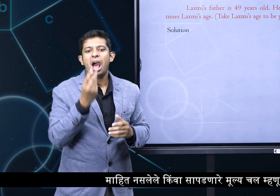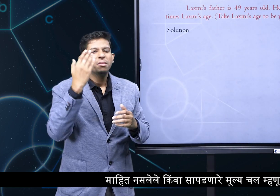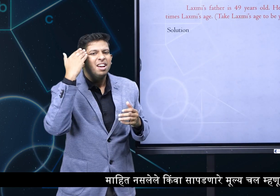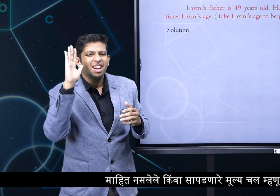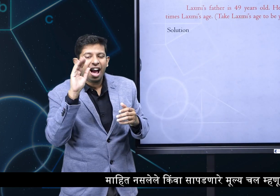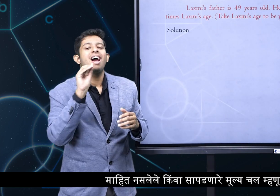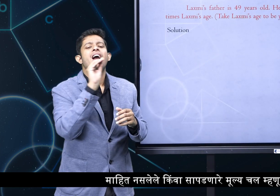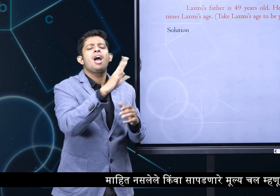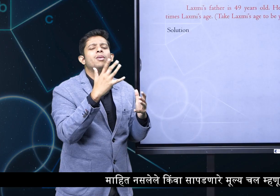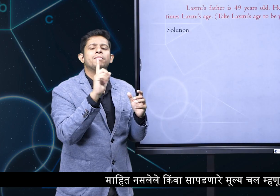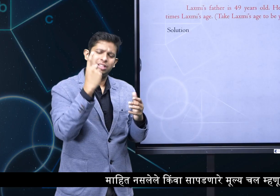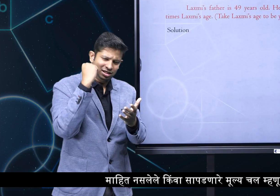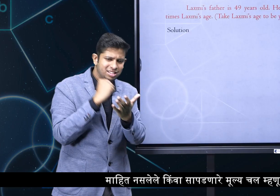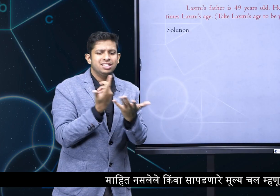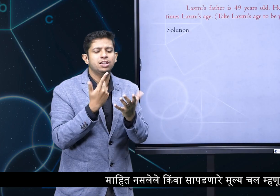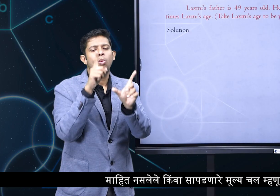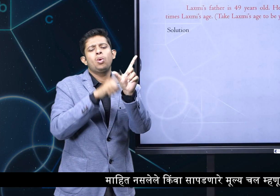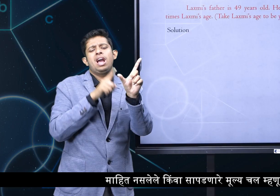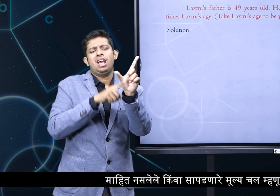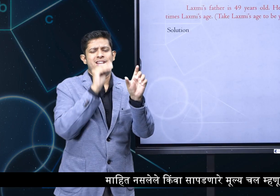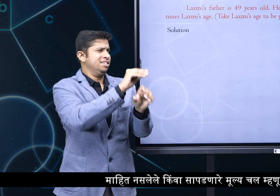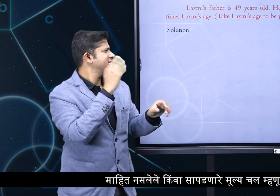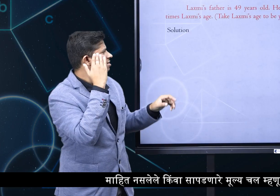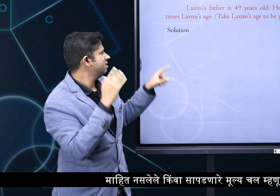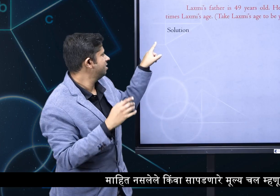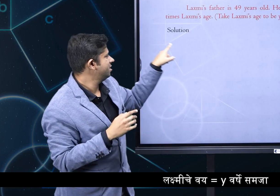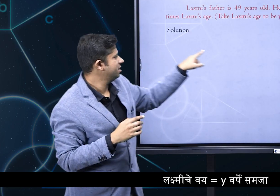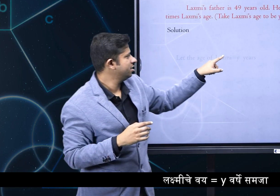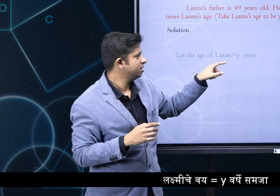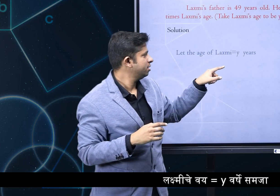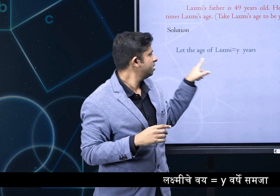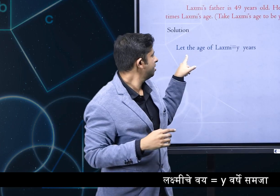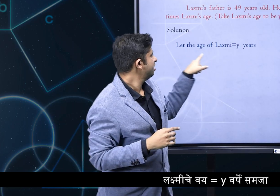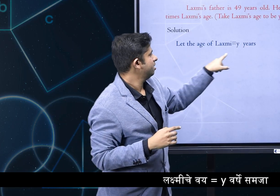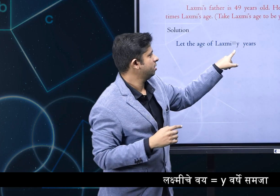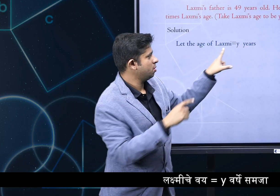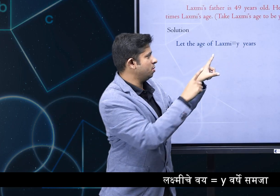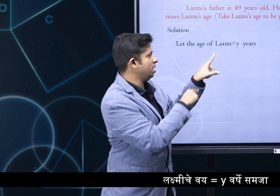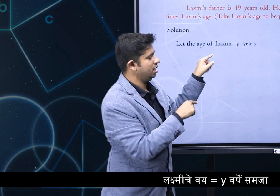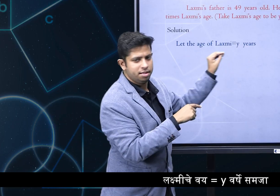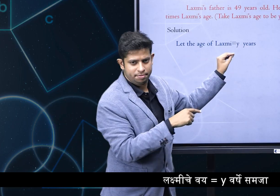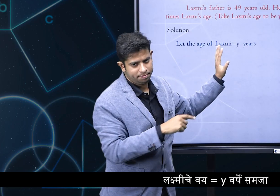माहिती नसलेले किंवा सापडणारे मूल्य चल म्हणून दिलेली आहे. लक्ष्मीचे वय y वर्षे